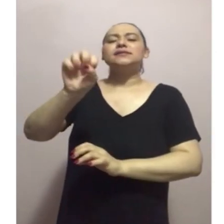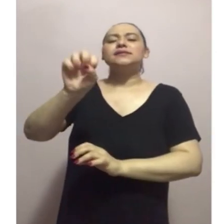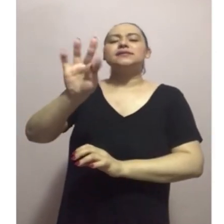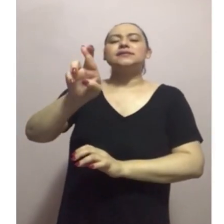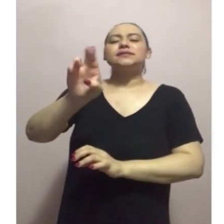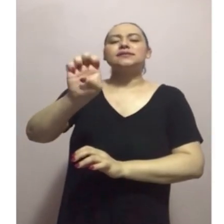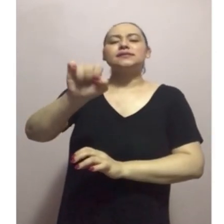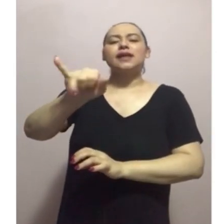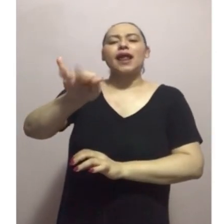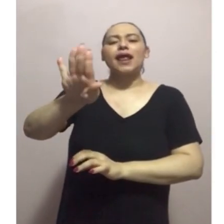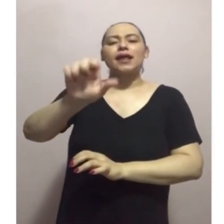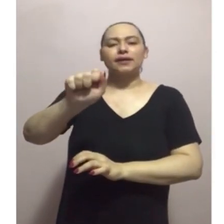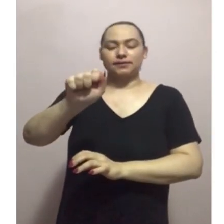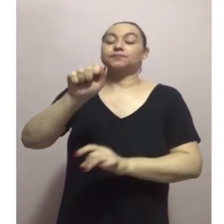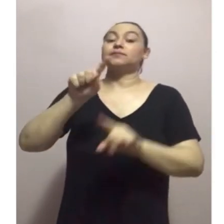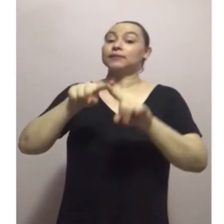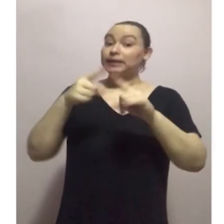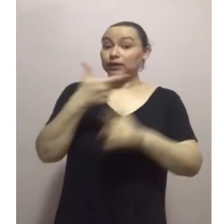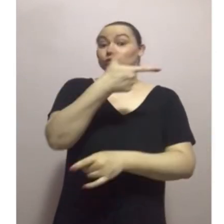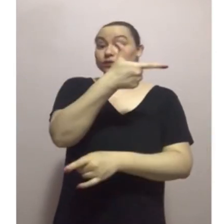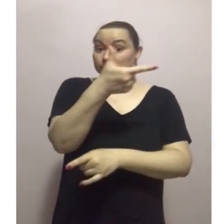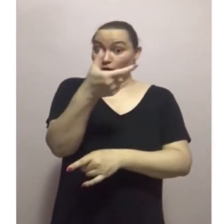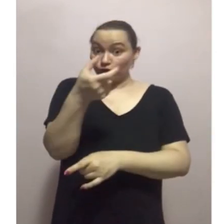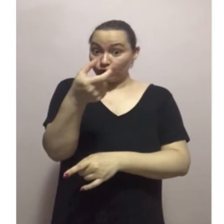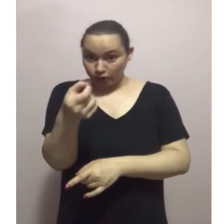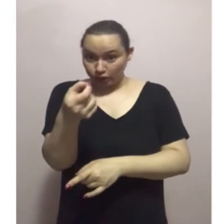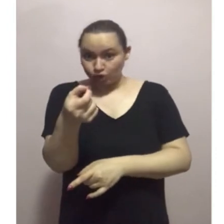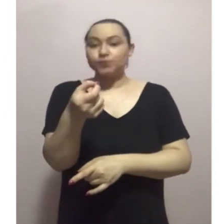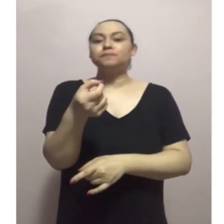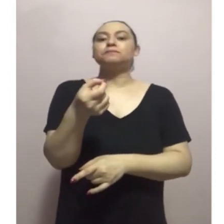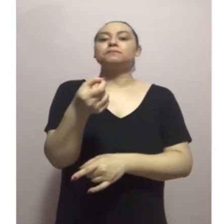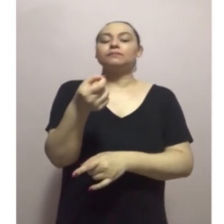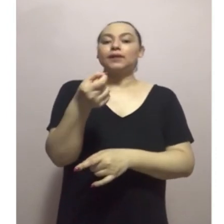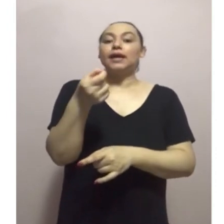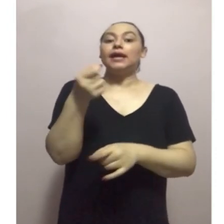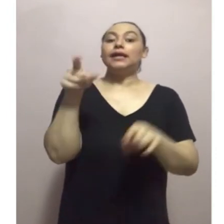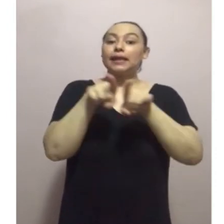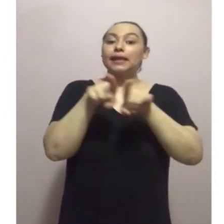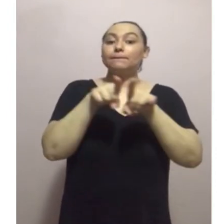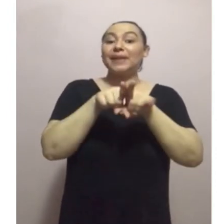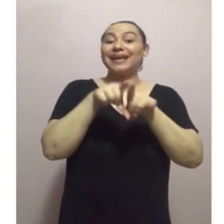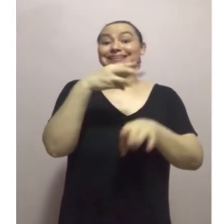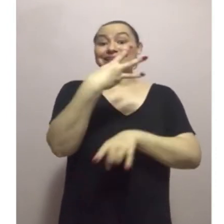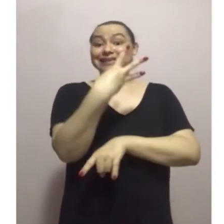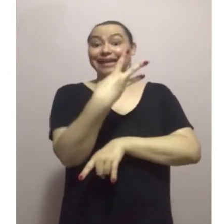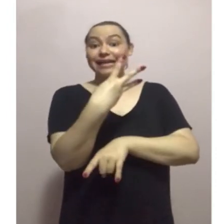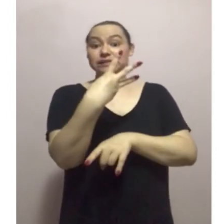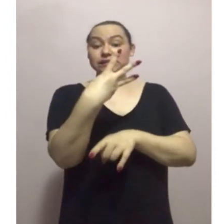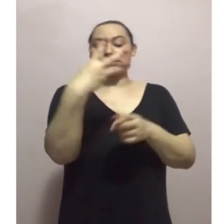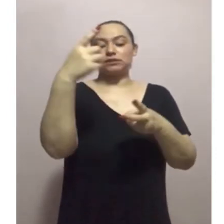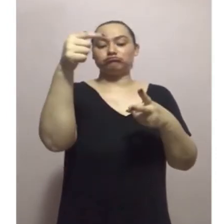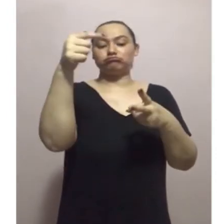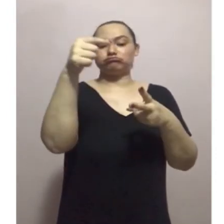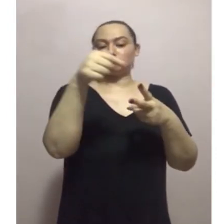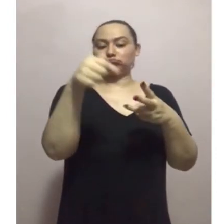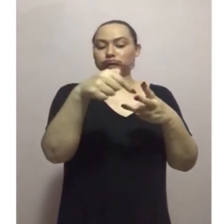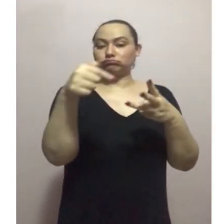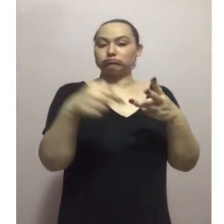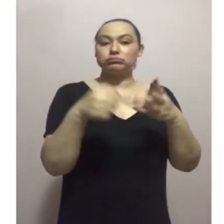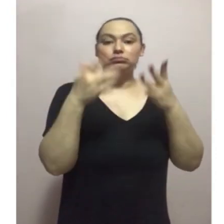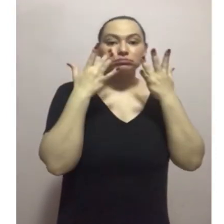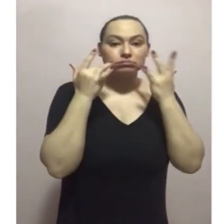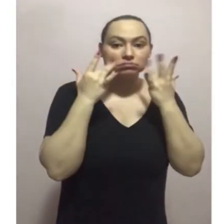Quantas estreias? 20 quarentemas e 3 espetáculos, que é o último eixo, que é um eixo